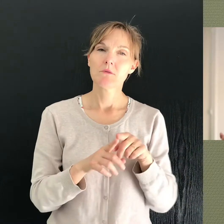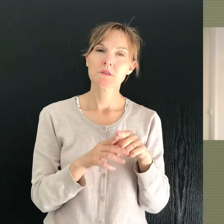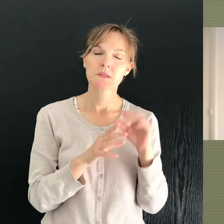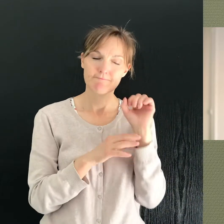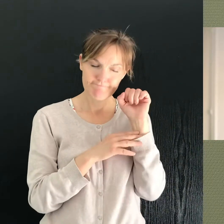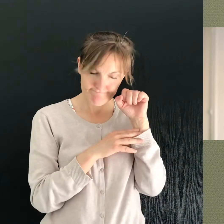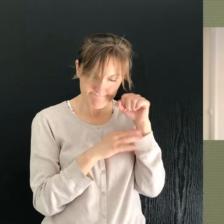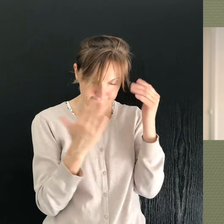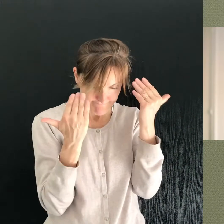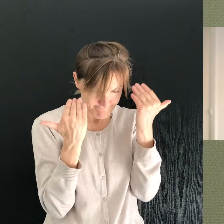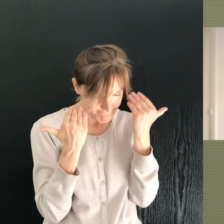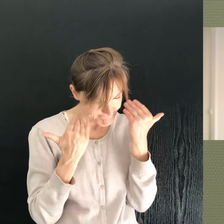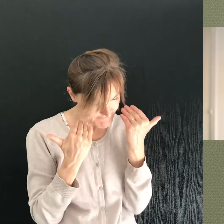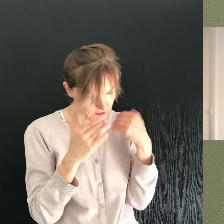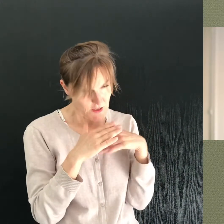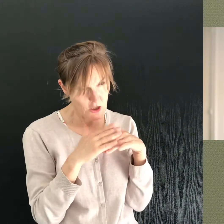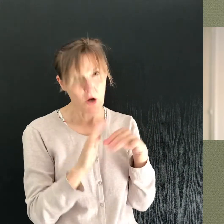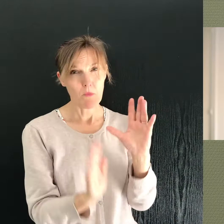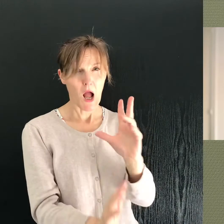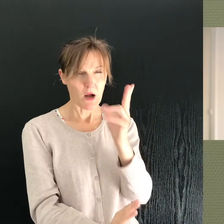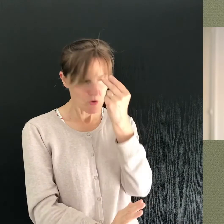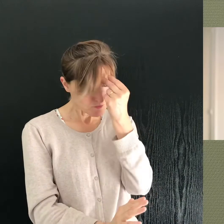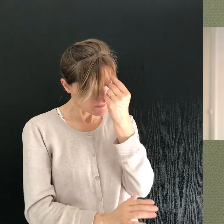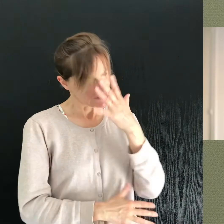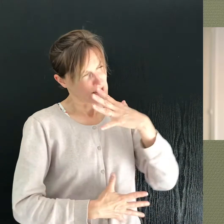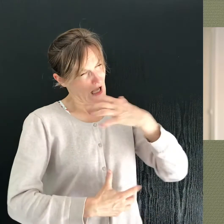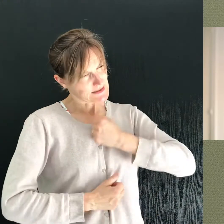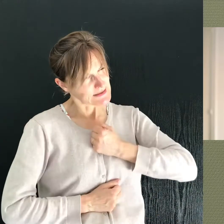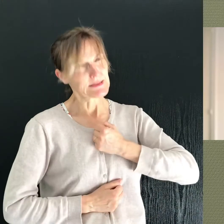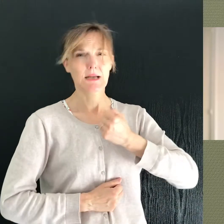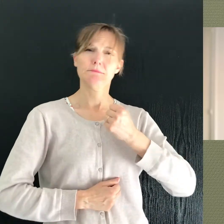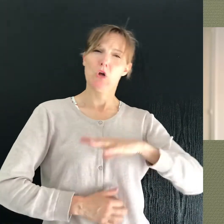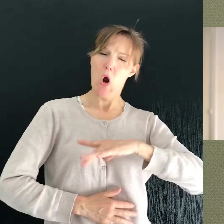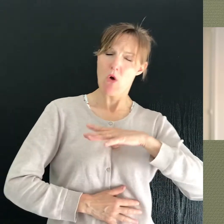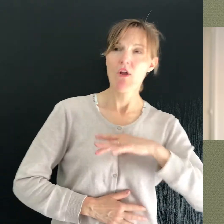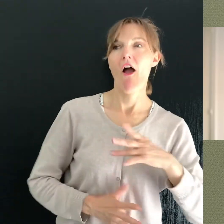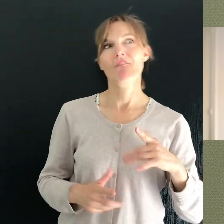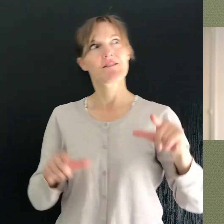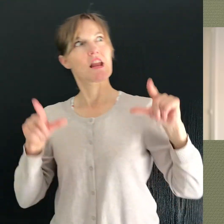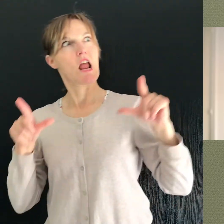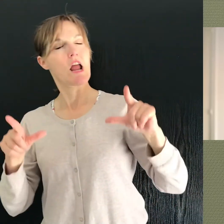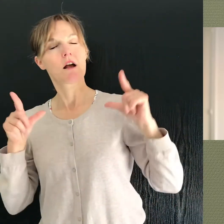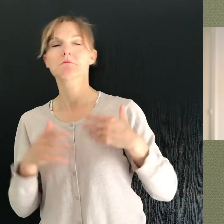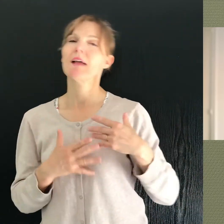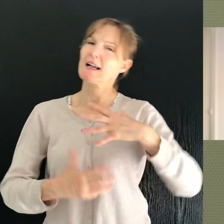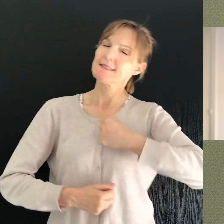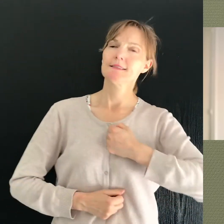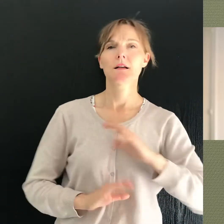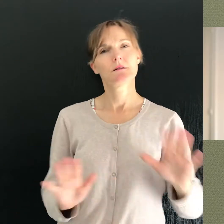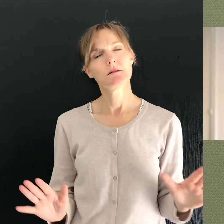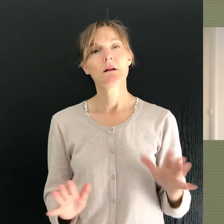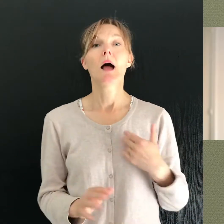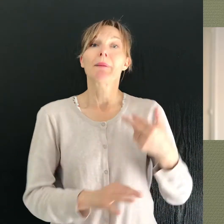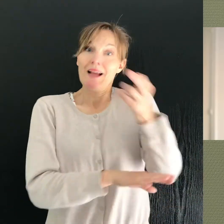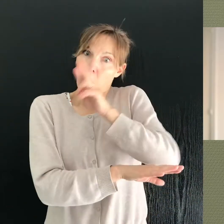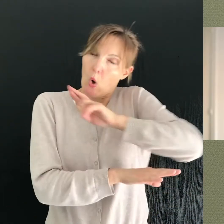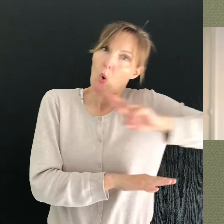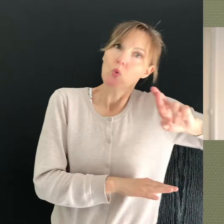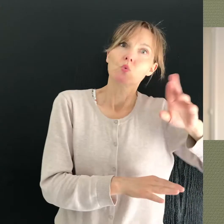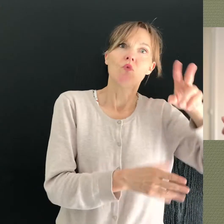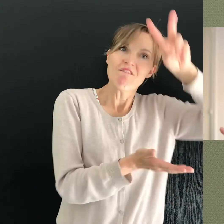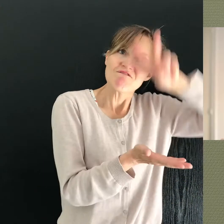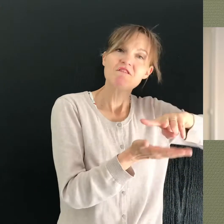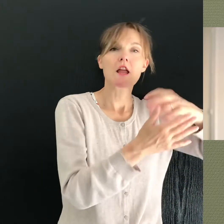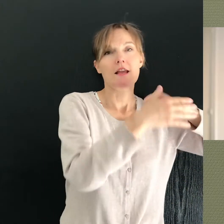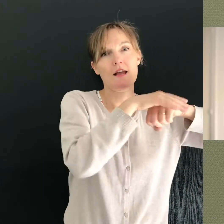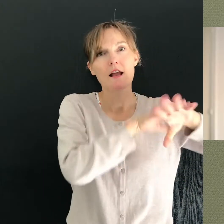Humilions-nous aussi devant lui et reconnaissons notre orgueil, notre désir de paraître et non d'être. Et puis revenons au vrai évangile,